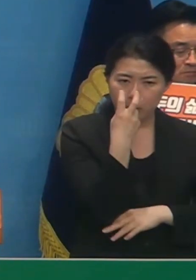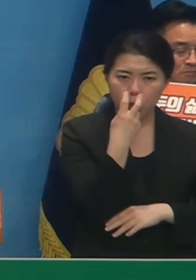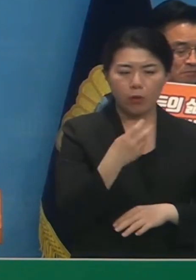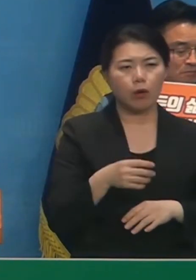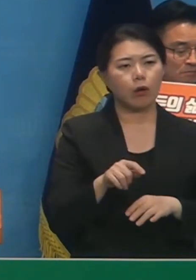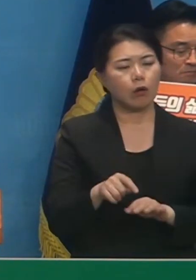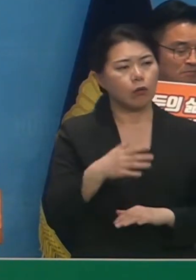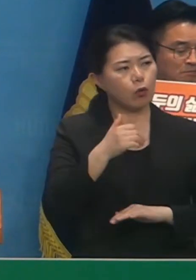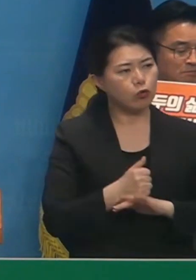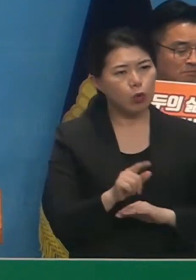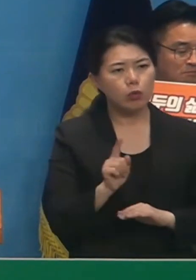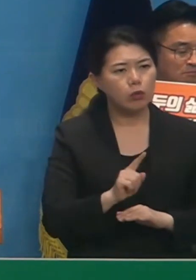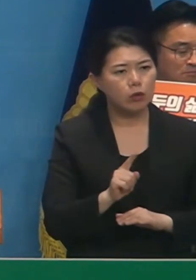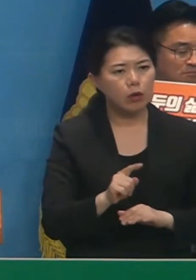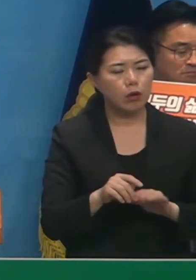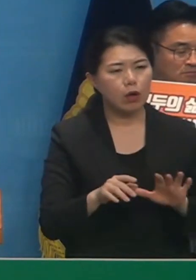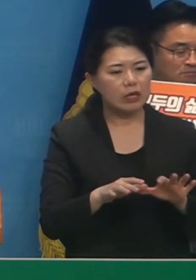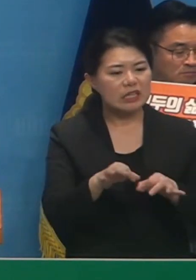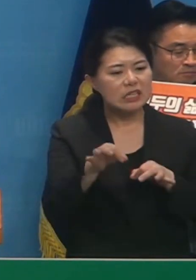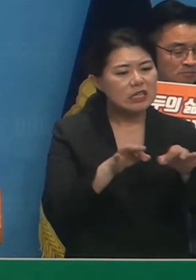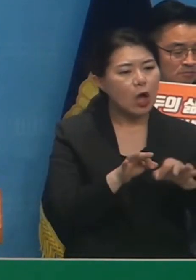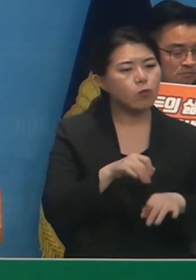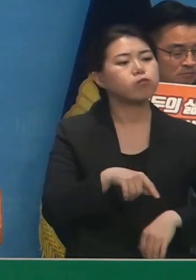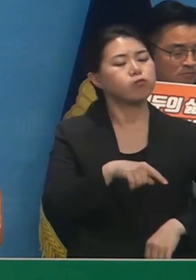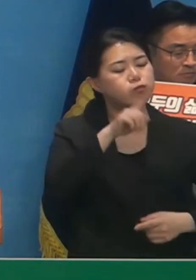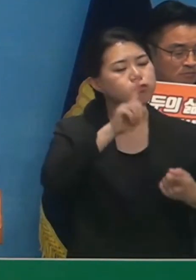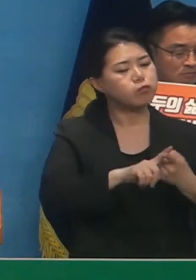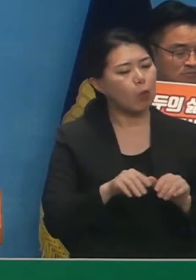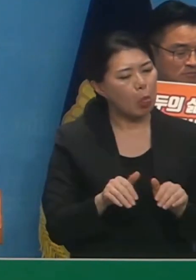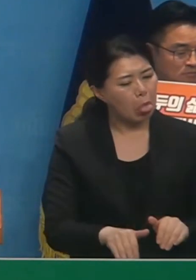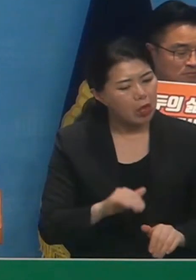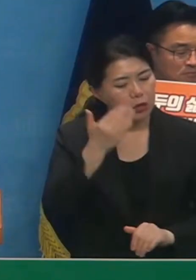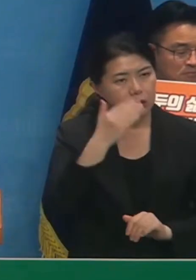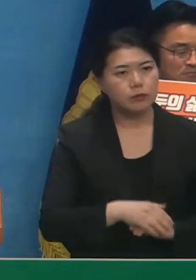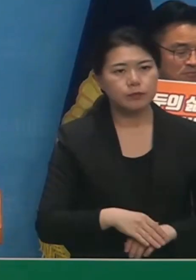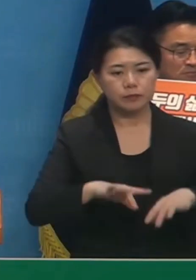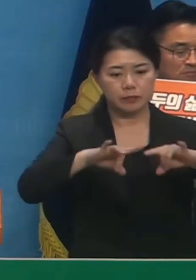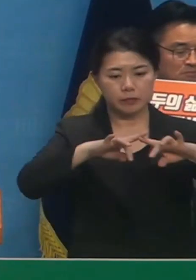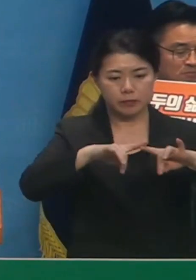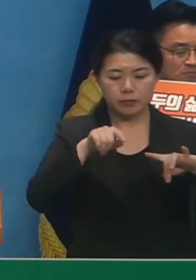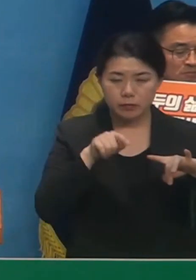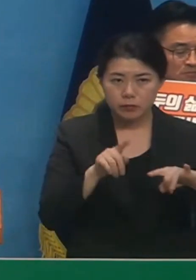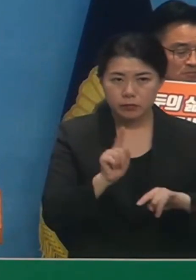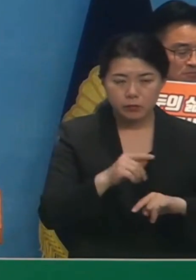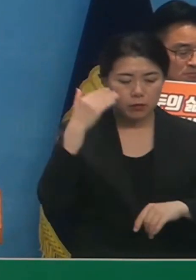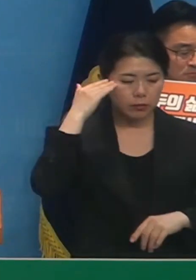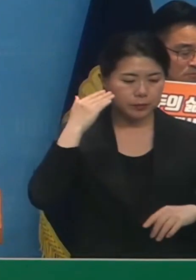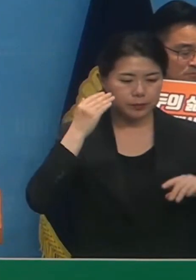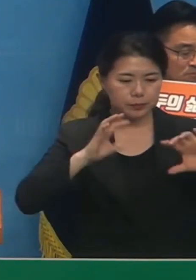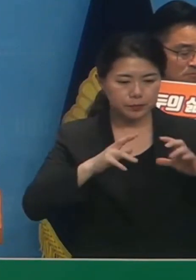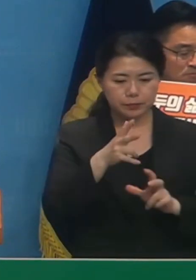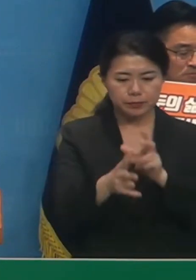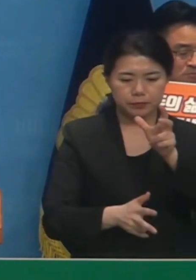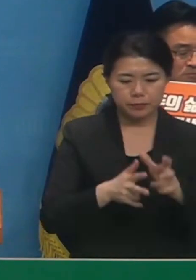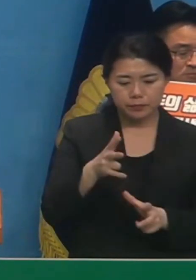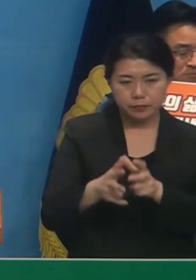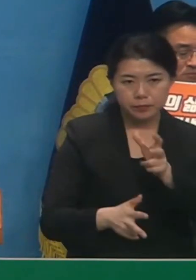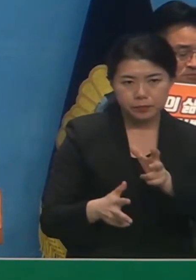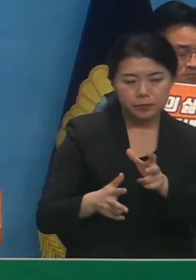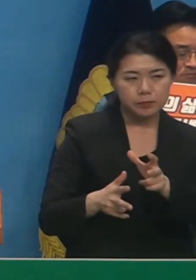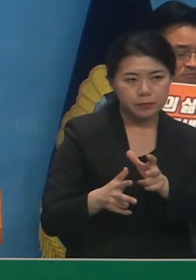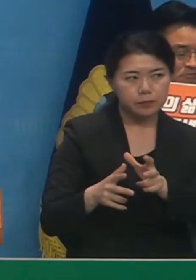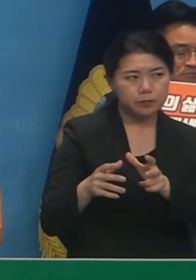시장 논리에 의해 종속될 수밖에 없습니다. 전기 에너지는 대한민국의 산업을